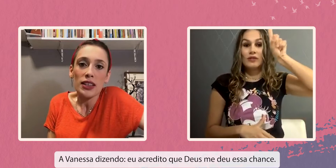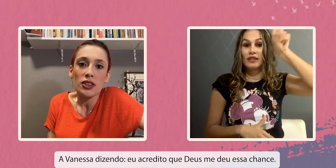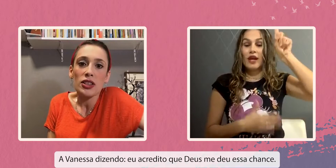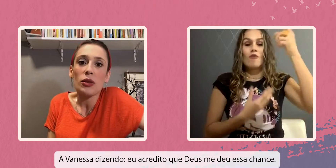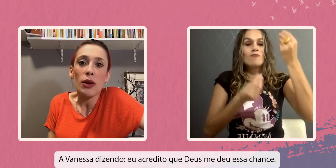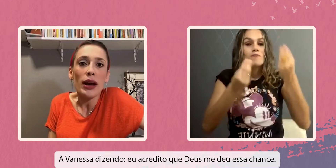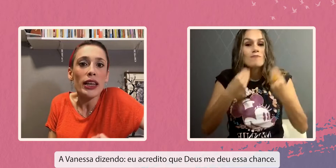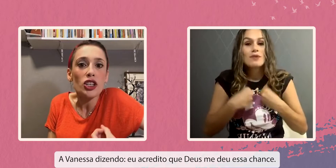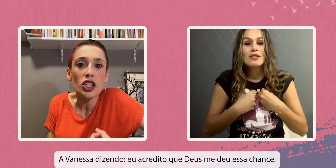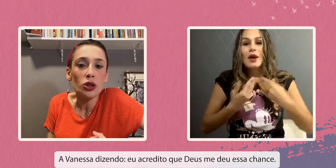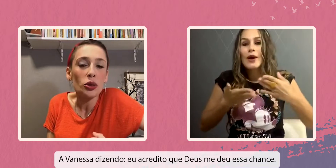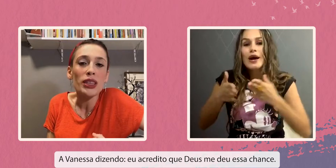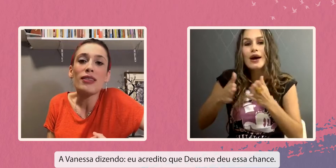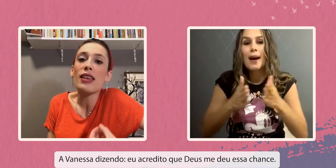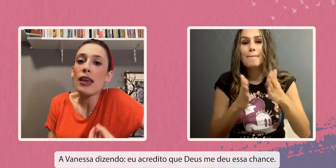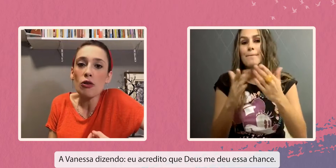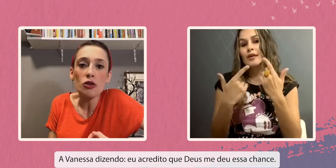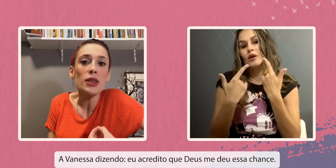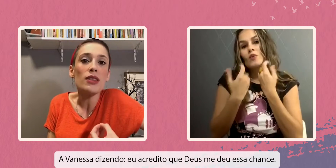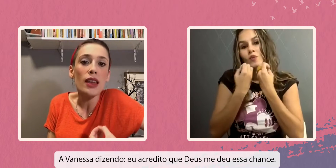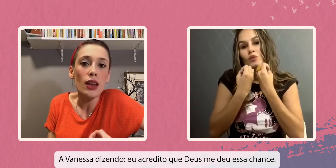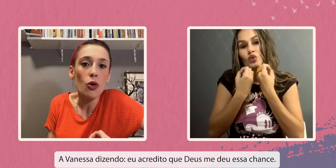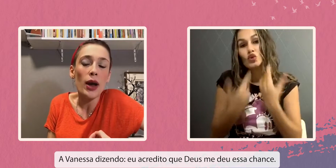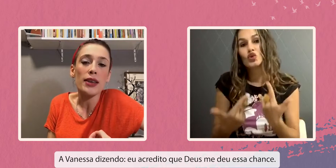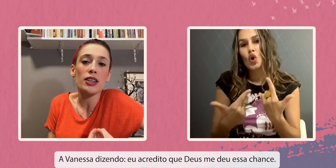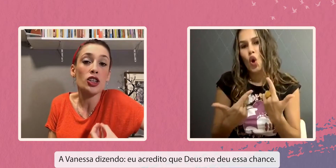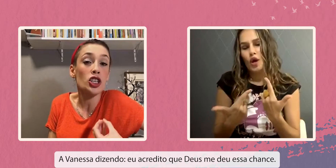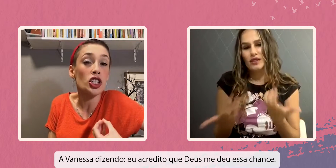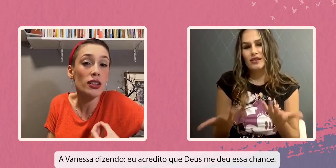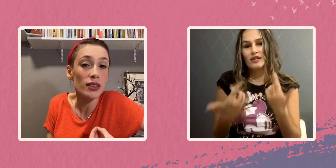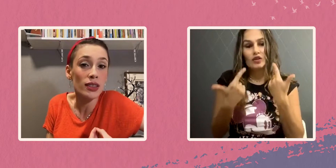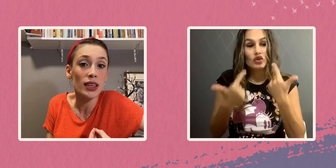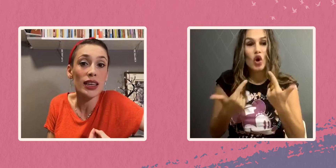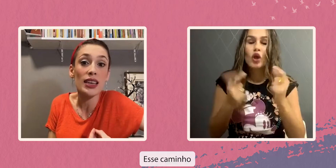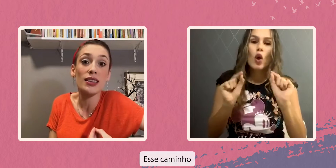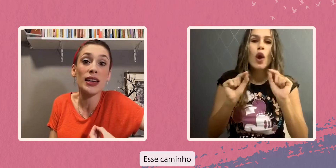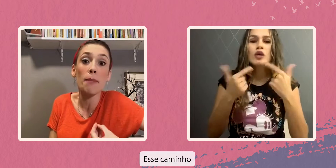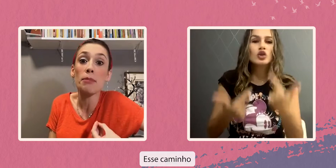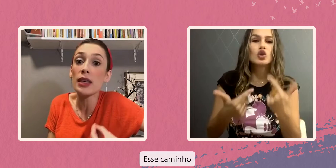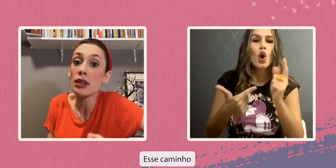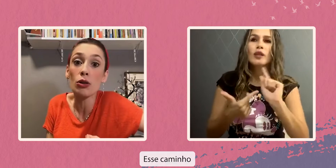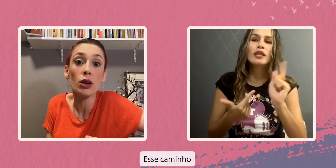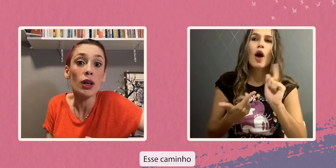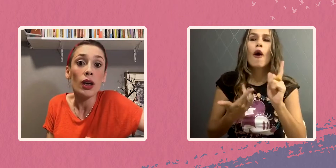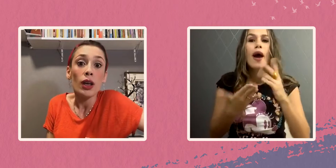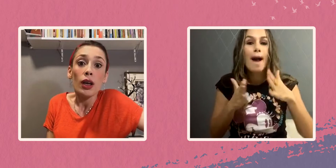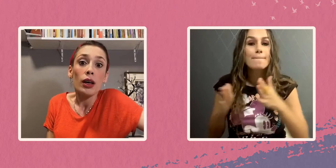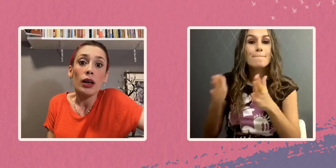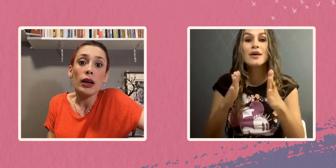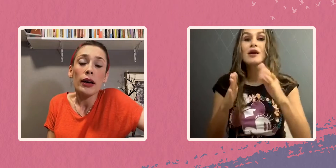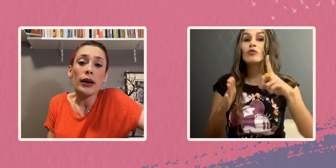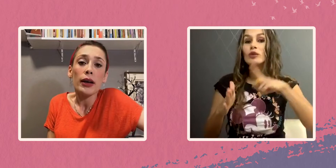a Vanessa dizendo, eu acredito que Deus me deu essa chance, esse caminho,